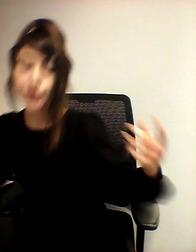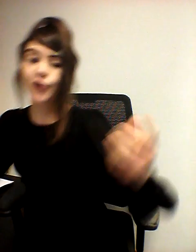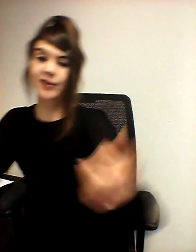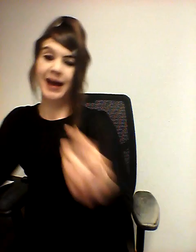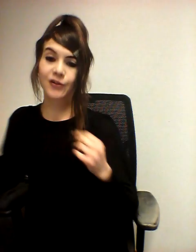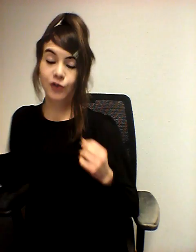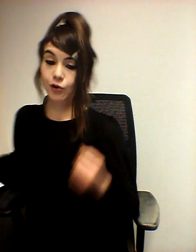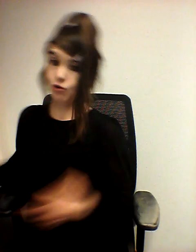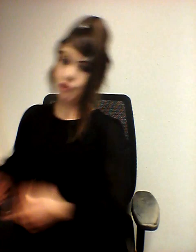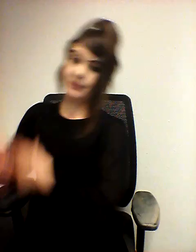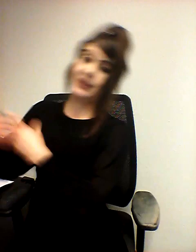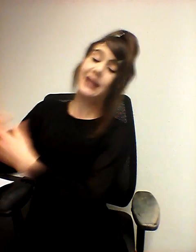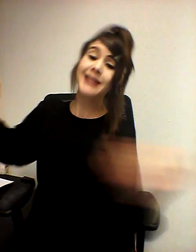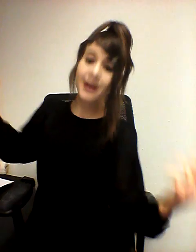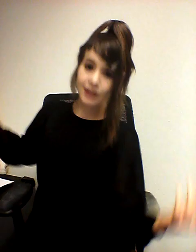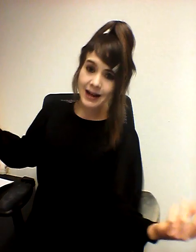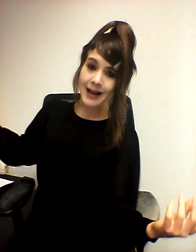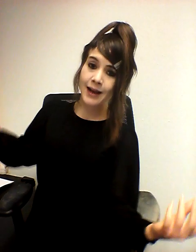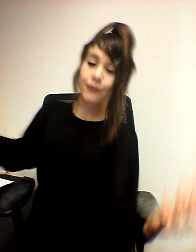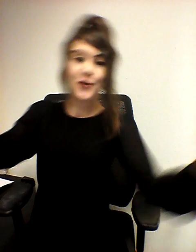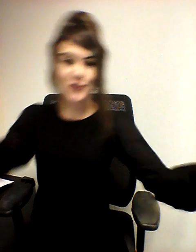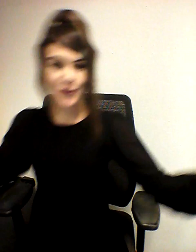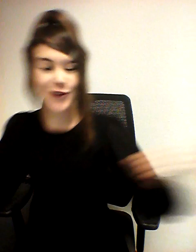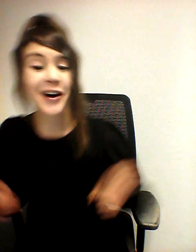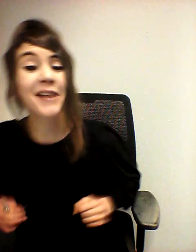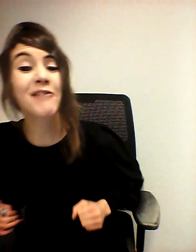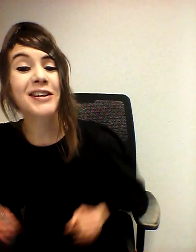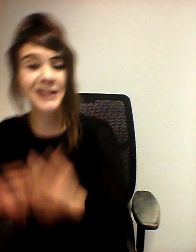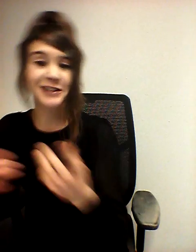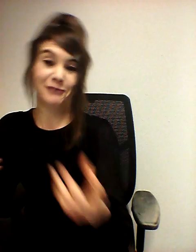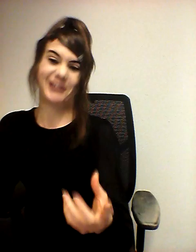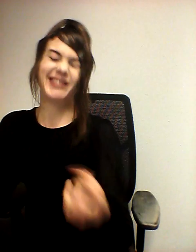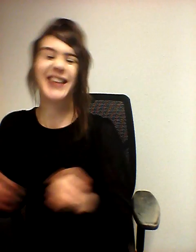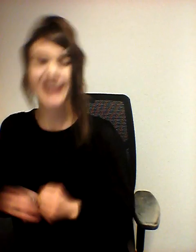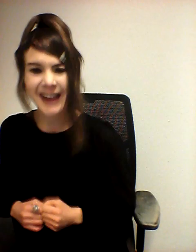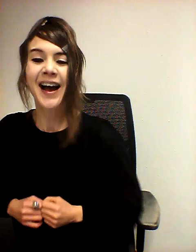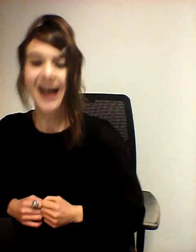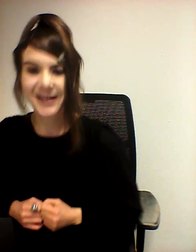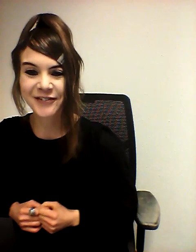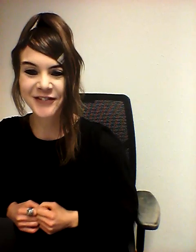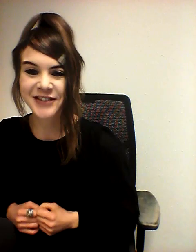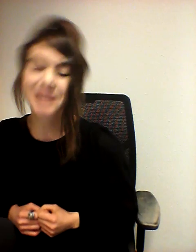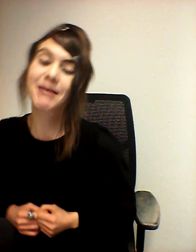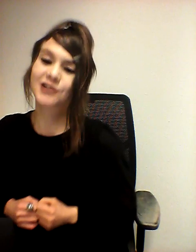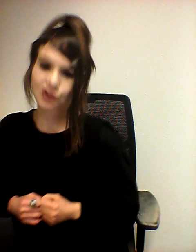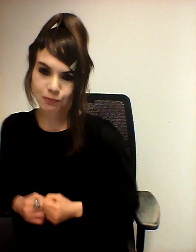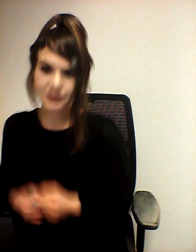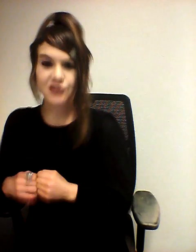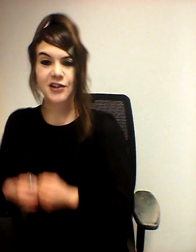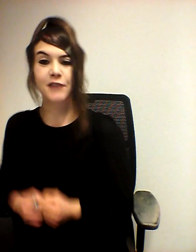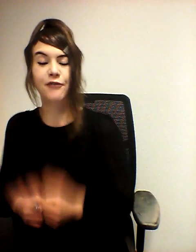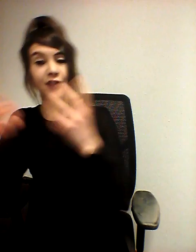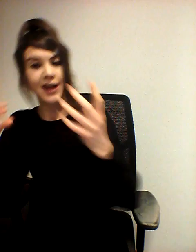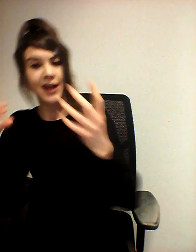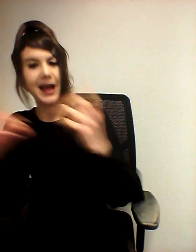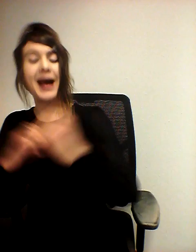nooit aan zullen komen in jouw lijf, zolang en wanneer de vertering, enzymatische splitsing van